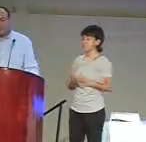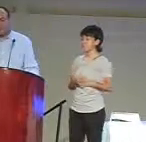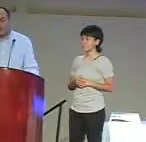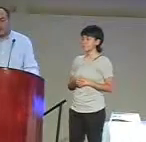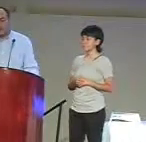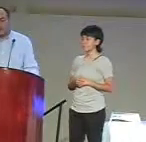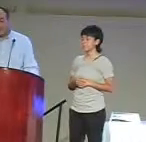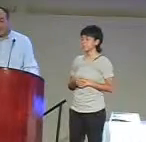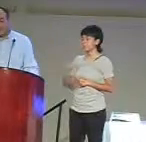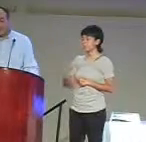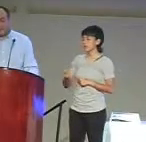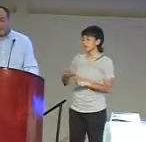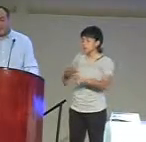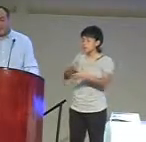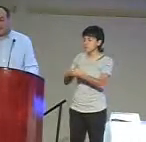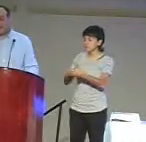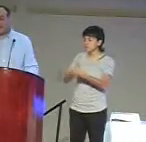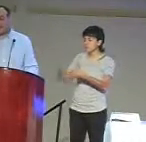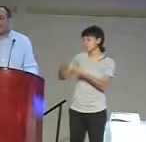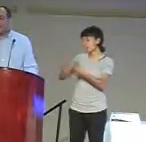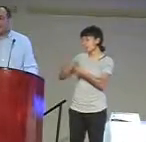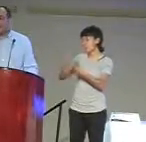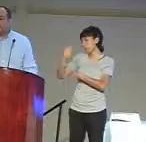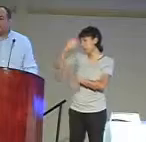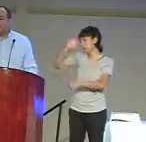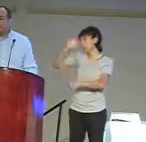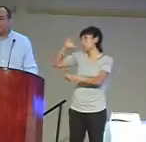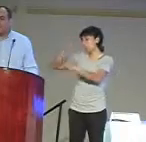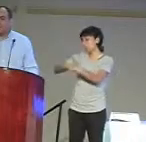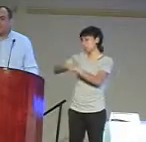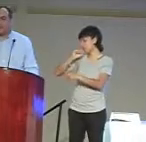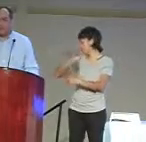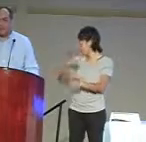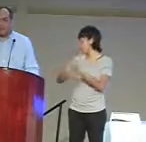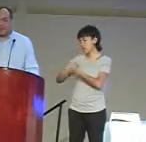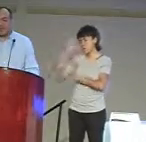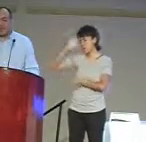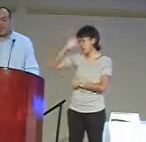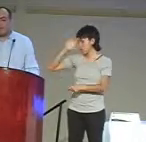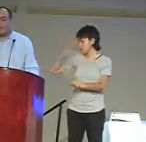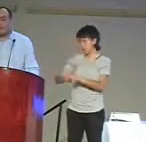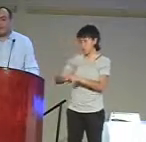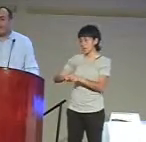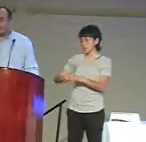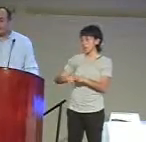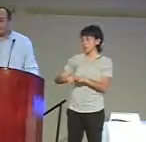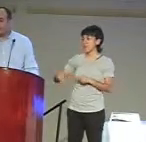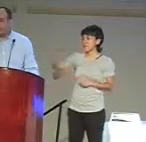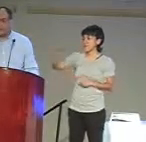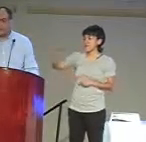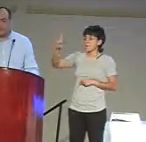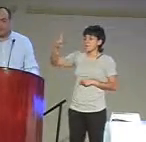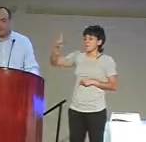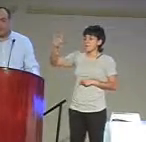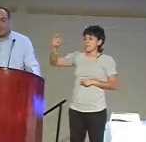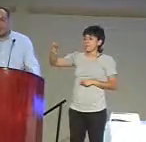cultural. Pues efectivamente México no es excepción y la prematuridad va a la